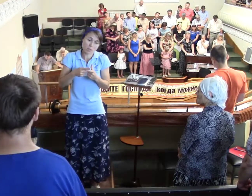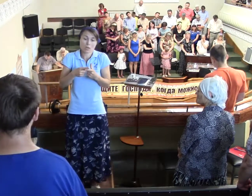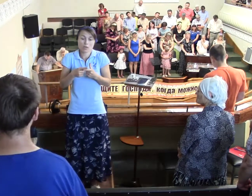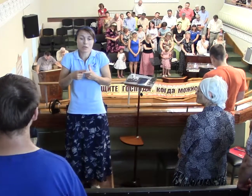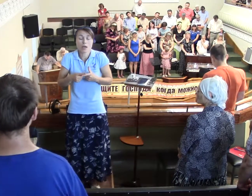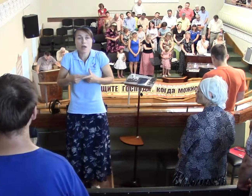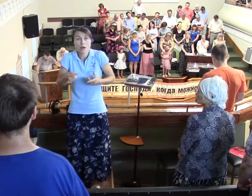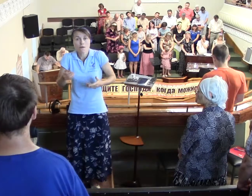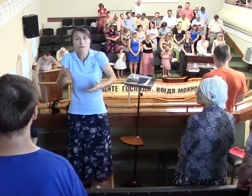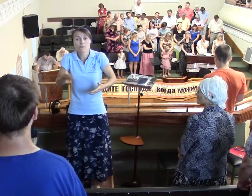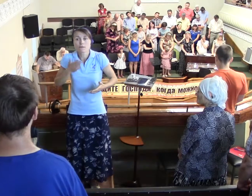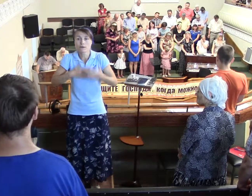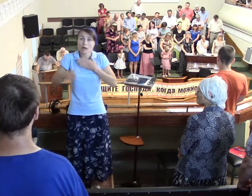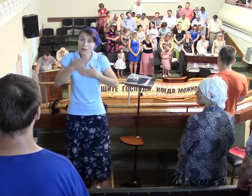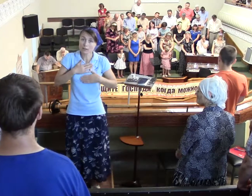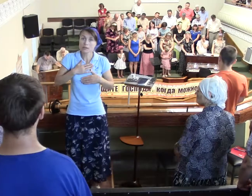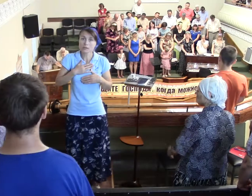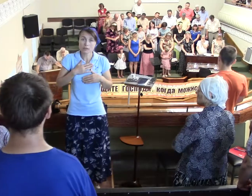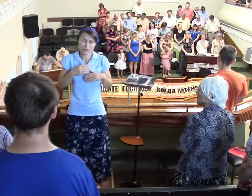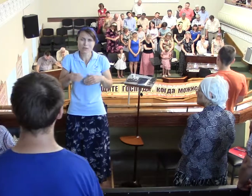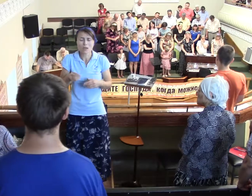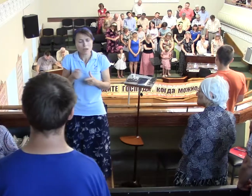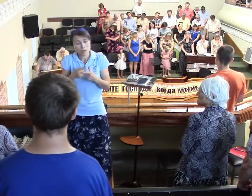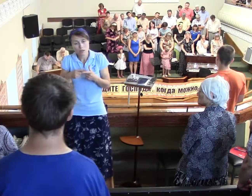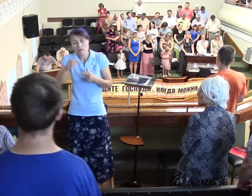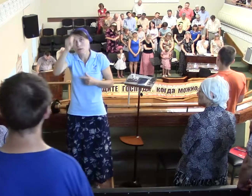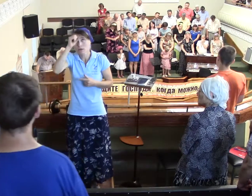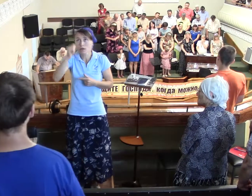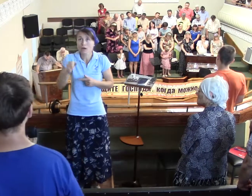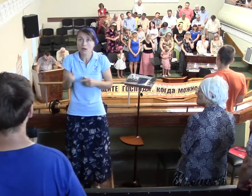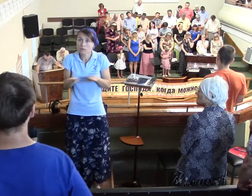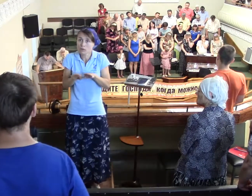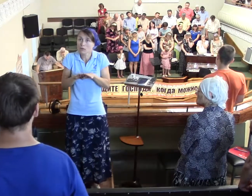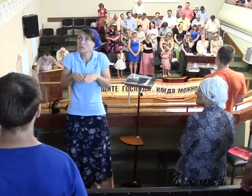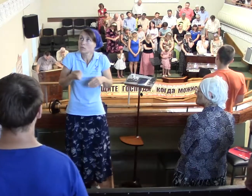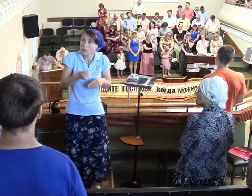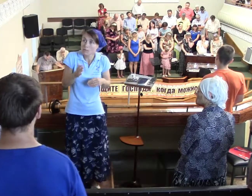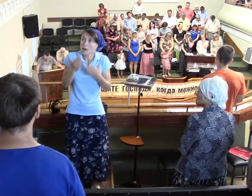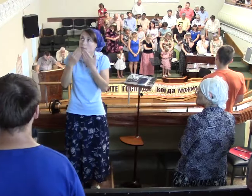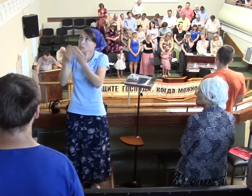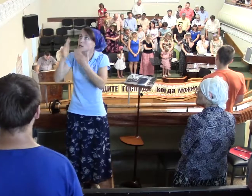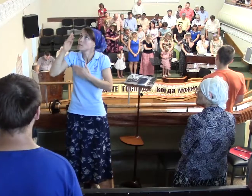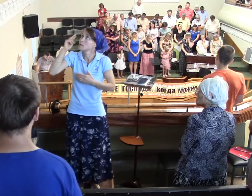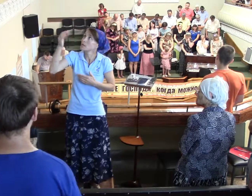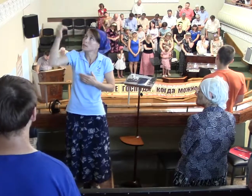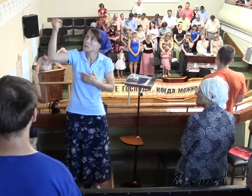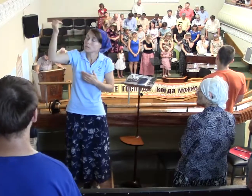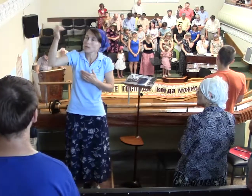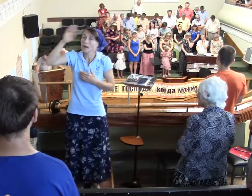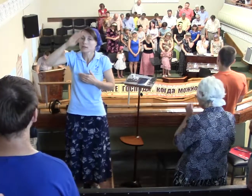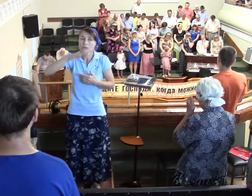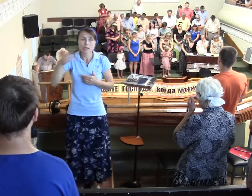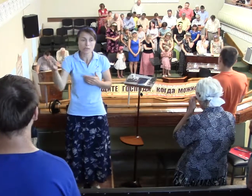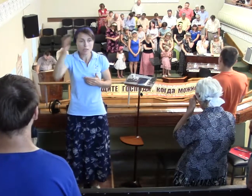мы согрешаем, мы приходим, Господи, к Тебе, и мы получаем покой для нашей души. Отец наш Небесный, помоги нам,